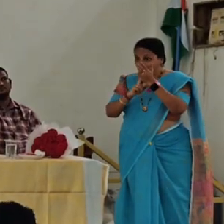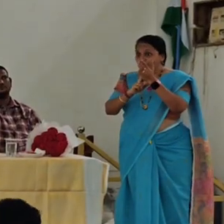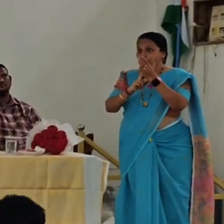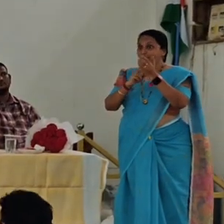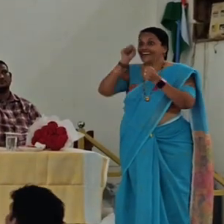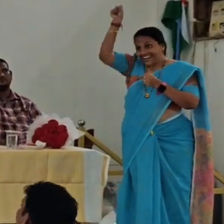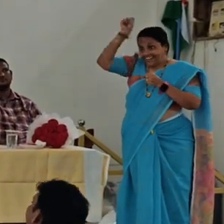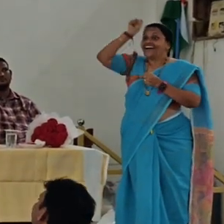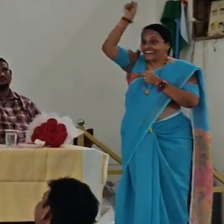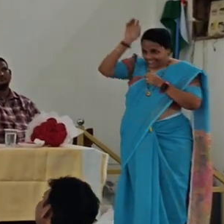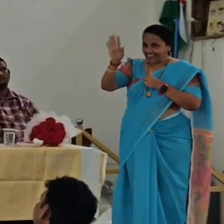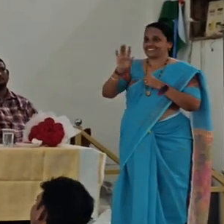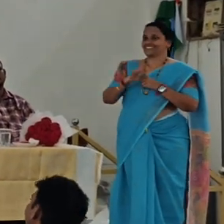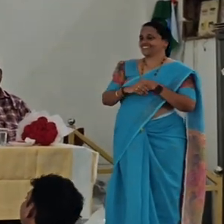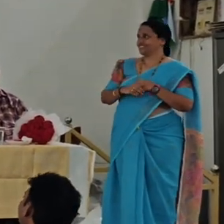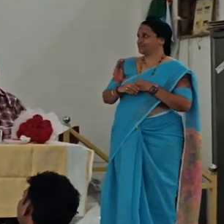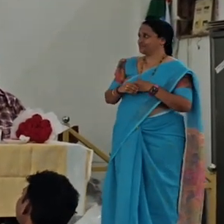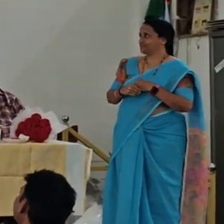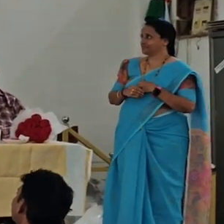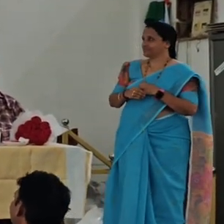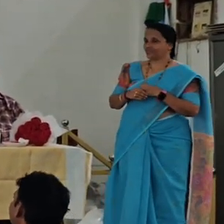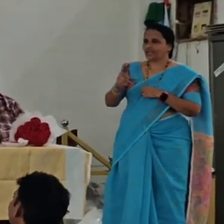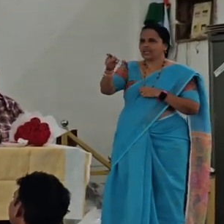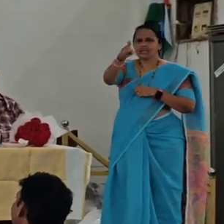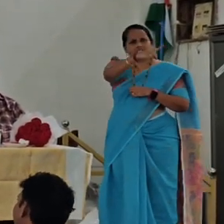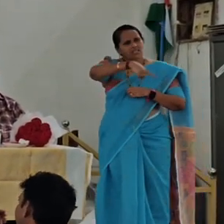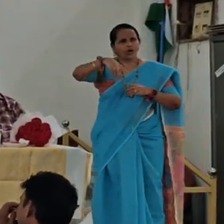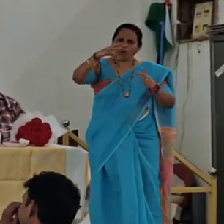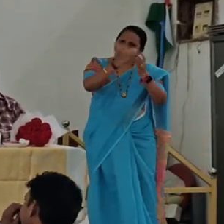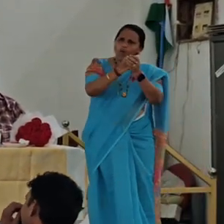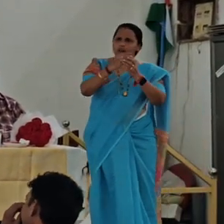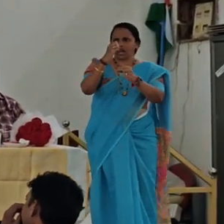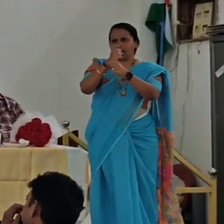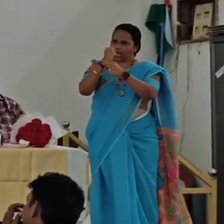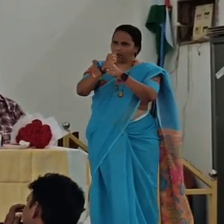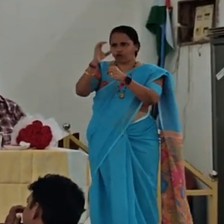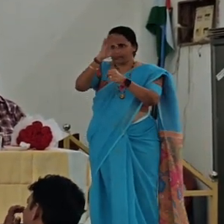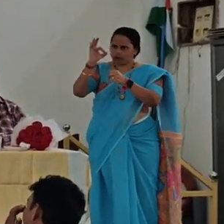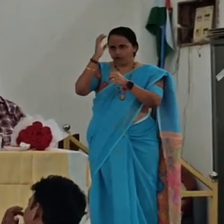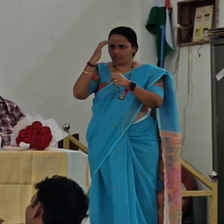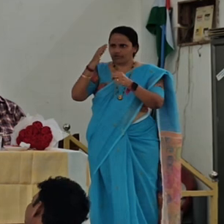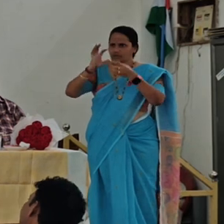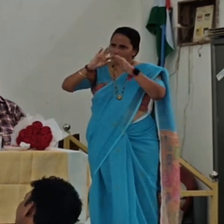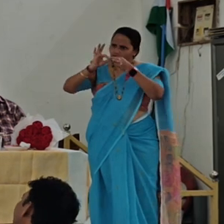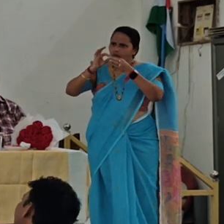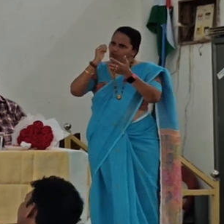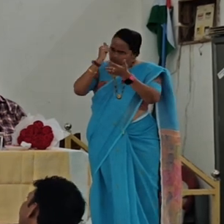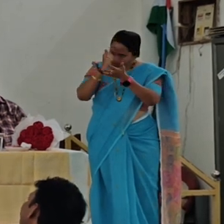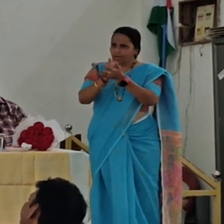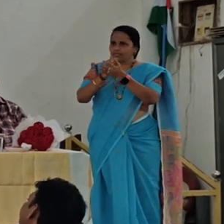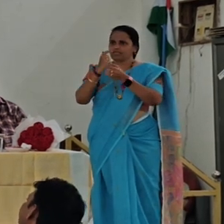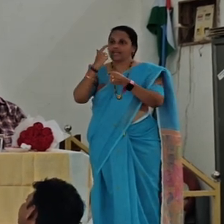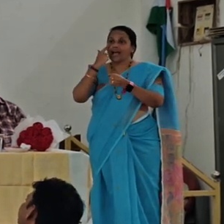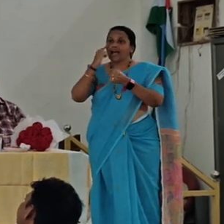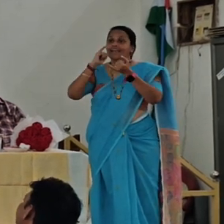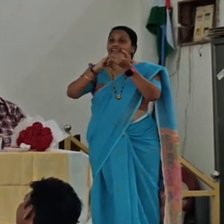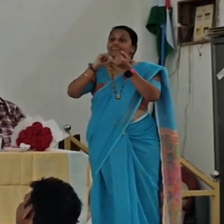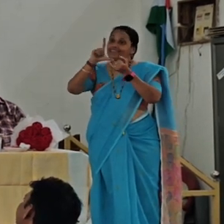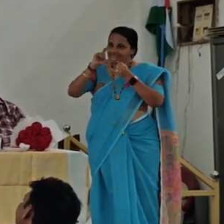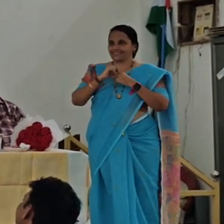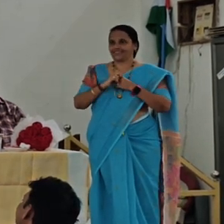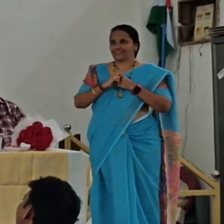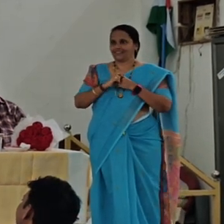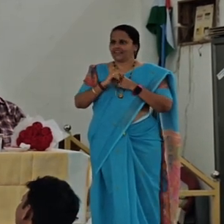అంటే మనం ప్రతి ఒక్క ఆఫీసులో కానీ ఇంటర్ప్రిటర్స్ పెట్టడం కానీ లేకపోతే